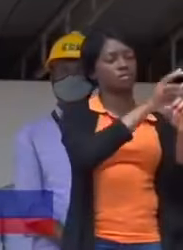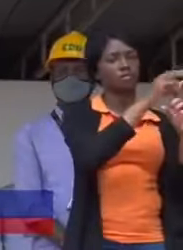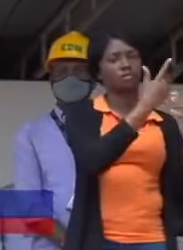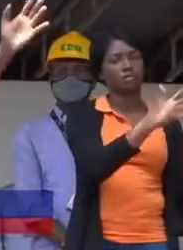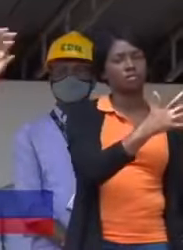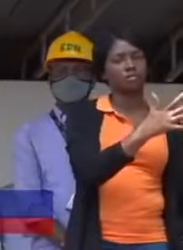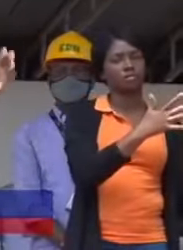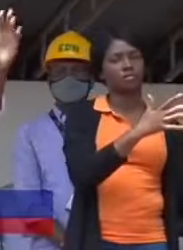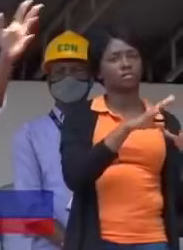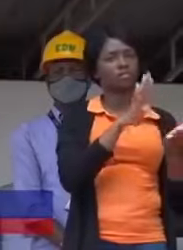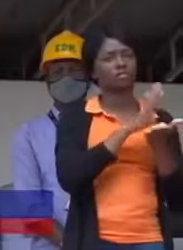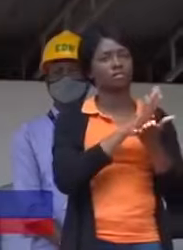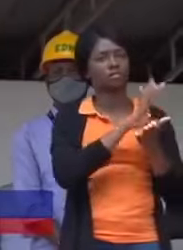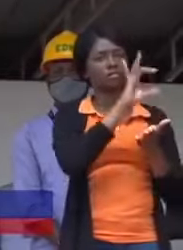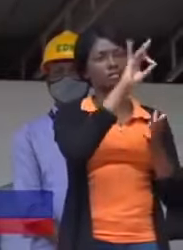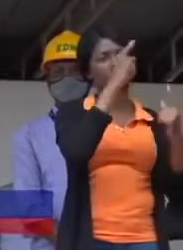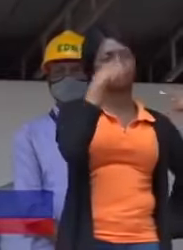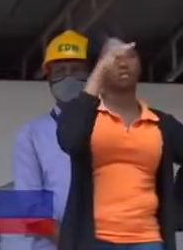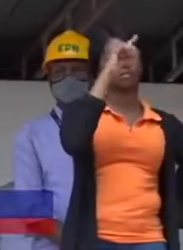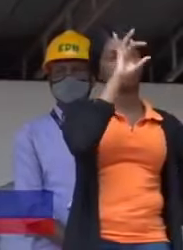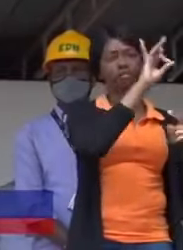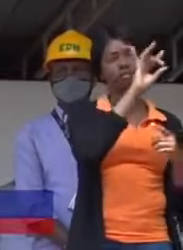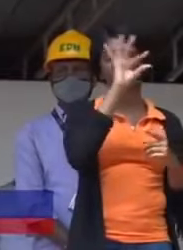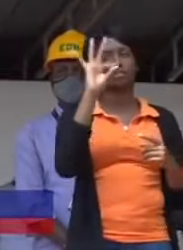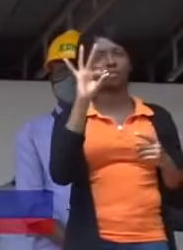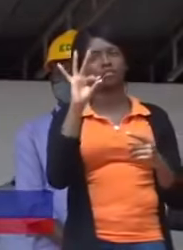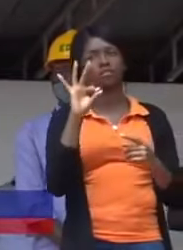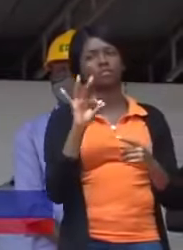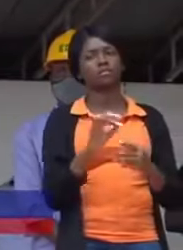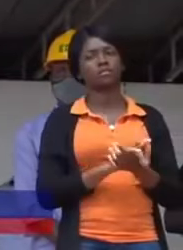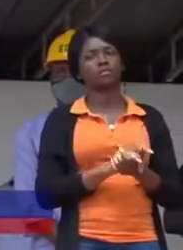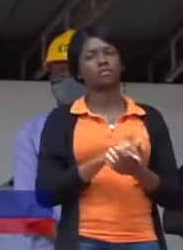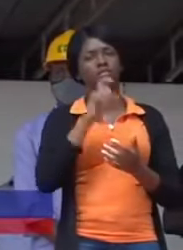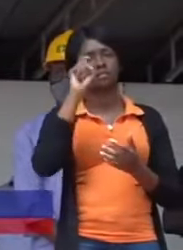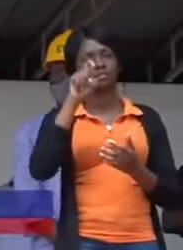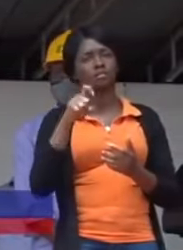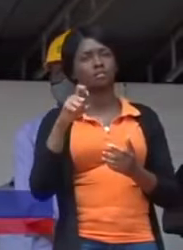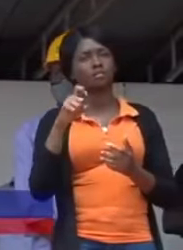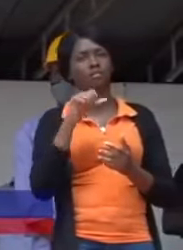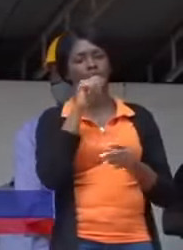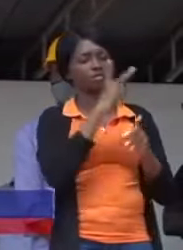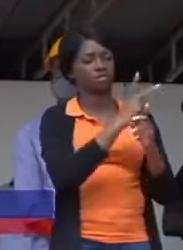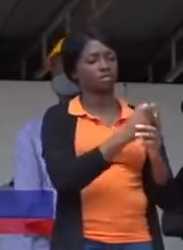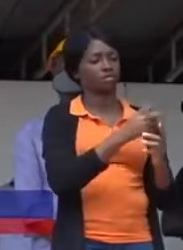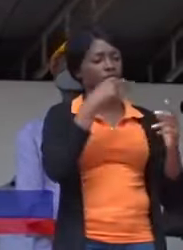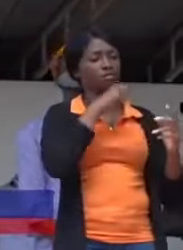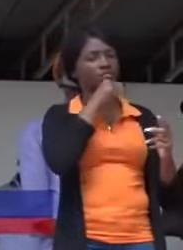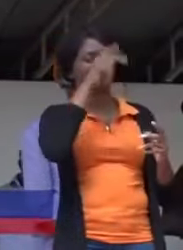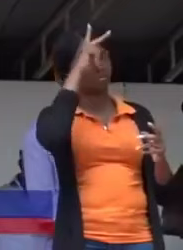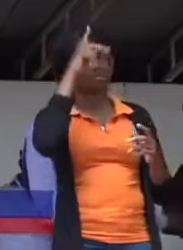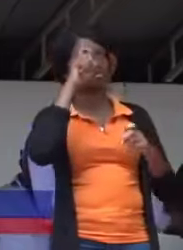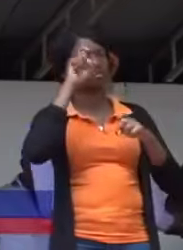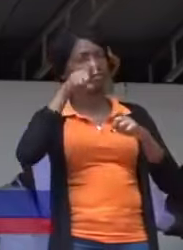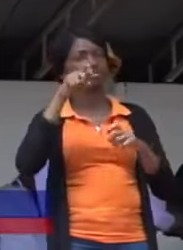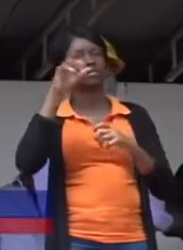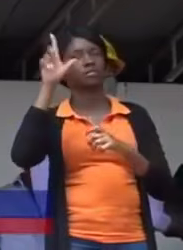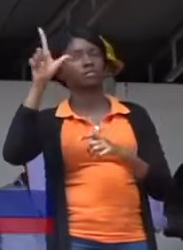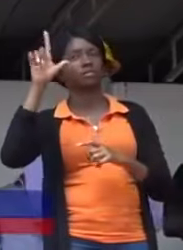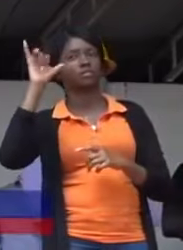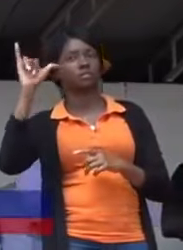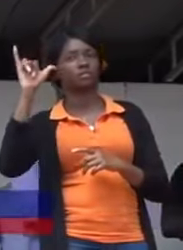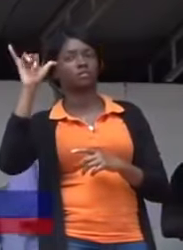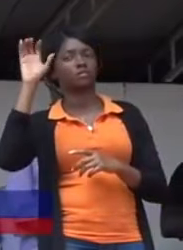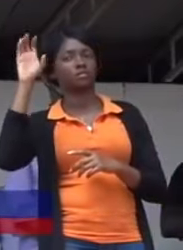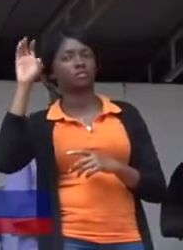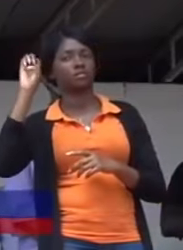la fait moyenne 8 la fait moyenne 9 l'école c'est pour code cabrit pour le grimper jodi a lycée a pral construire sous 52